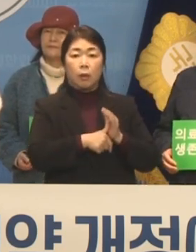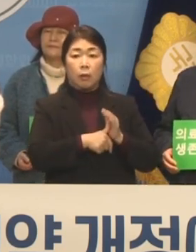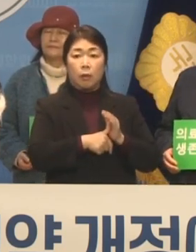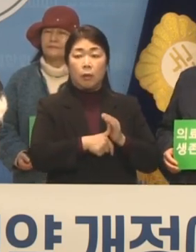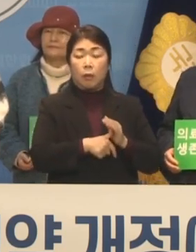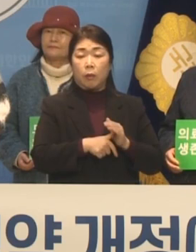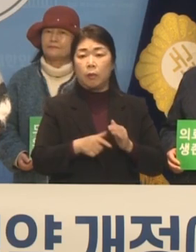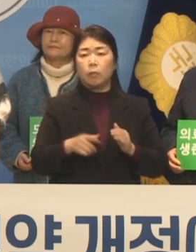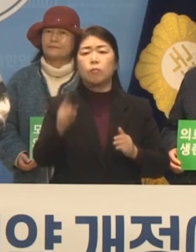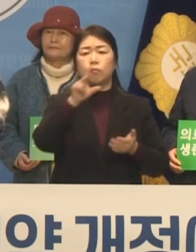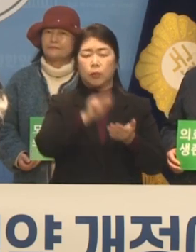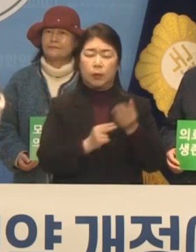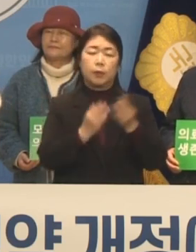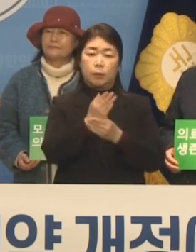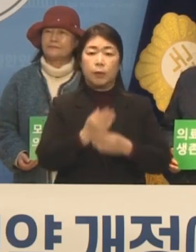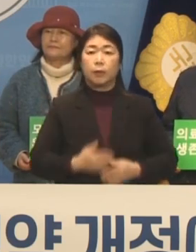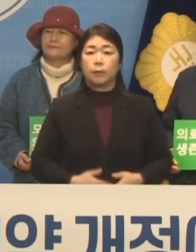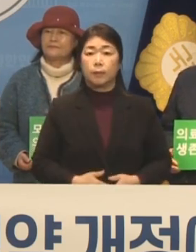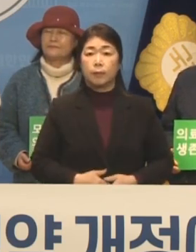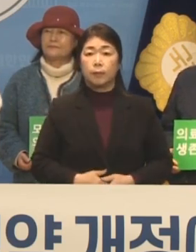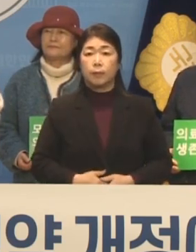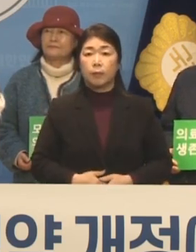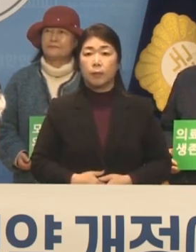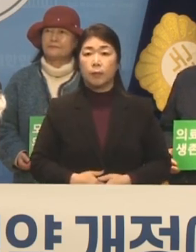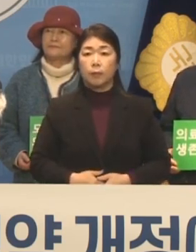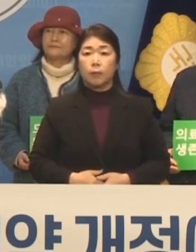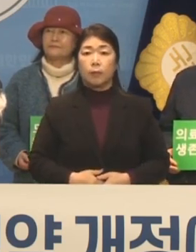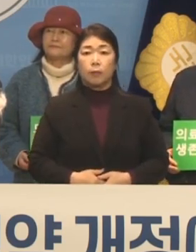문제도 발생하고 있습니다.